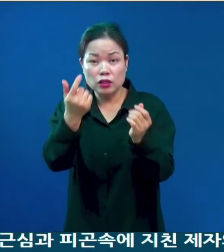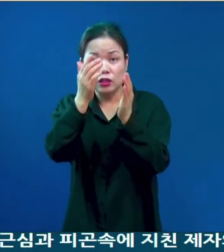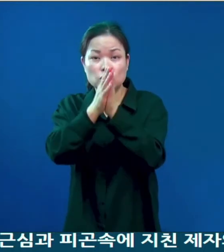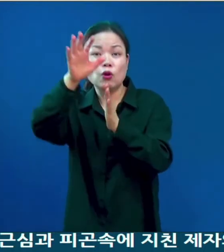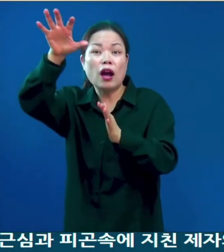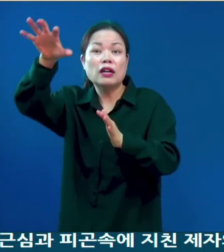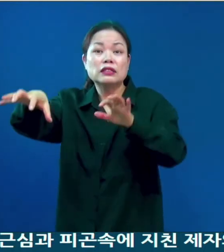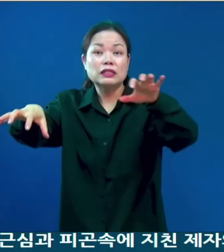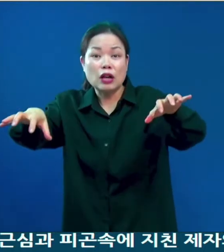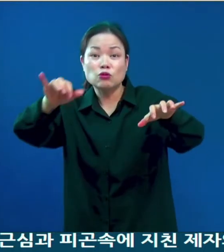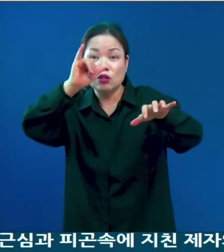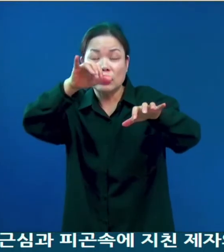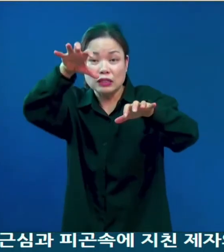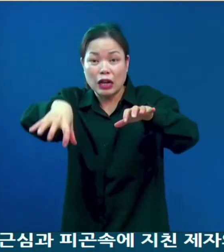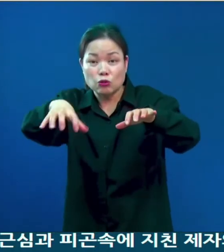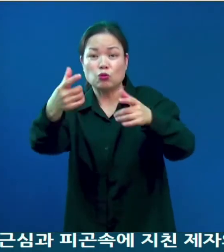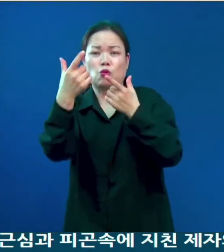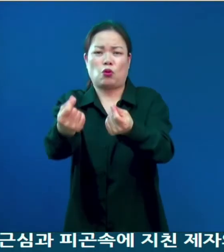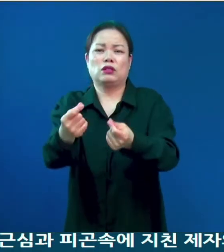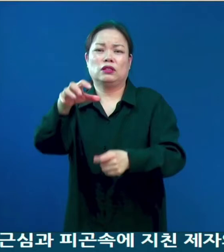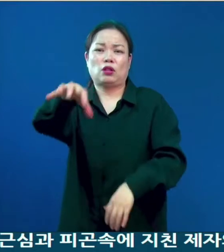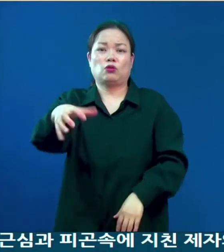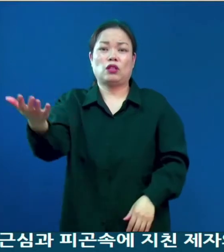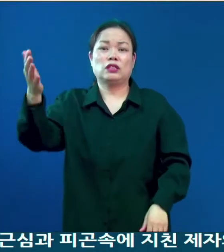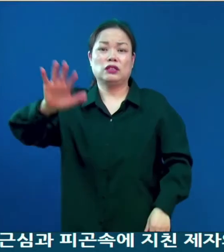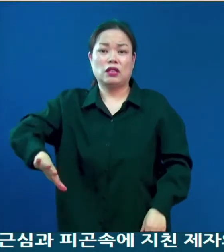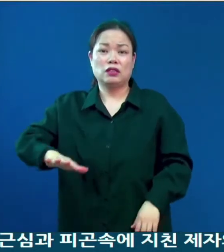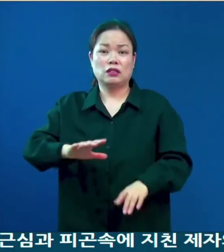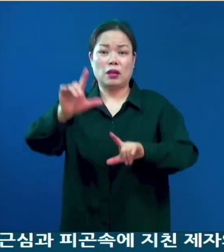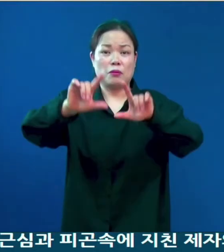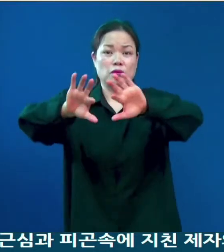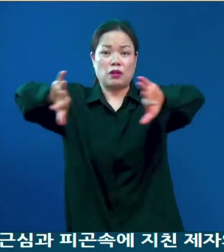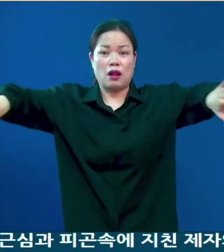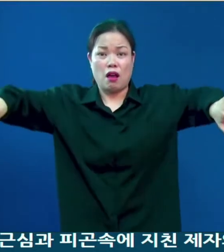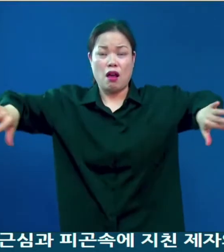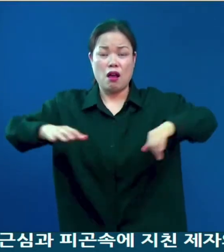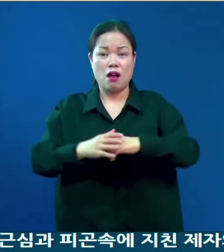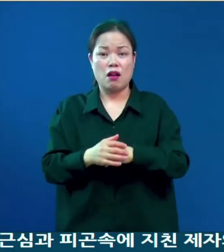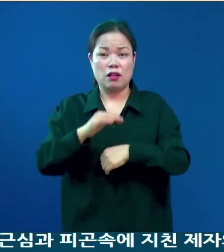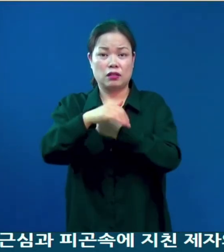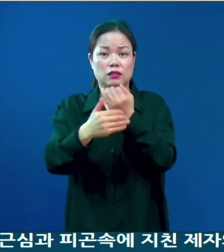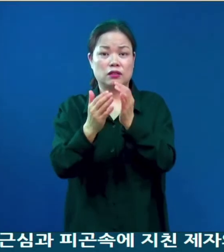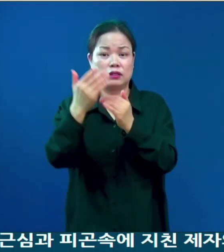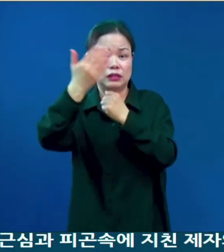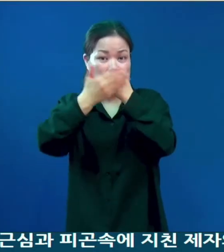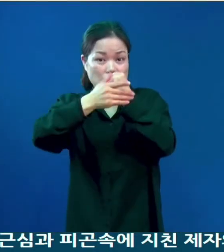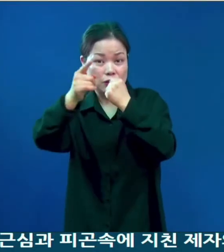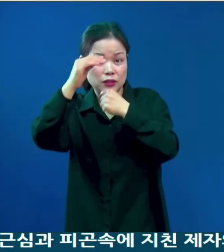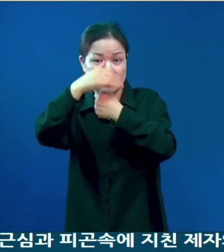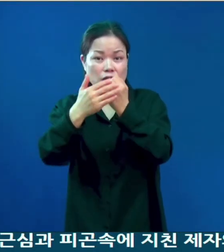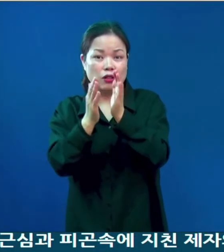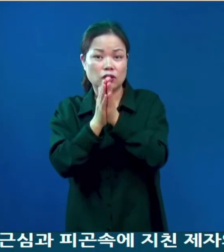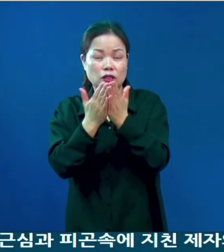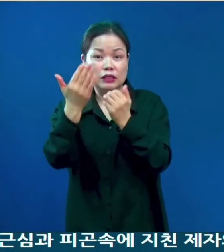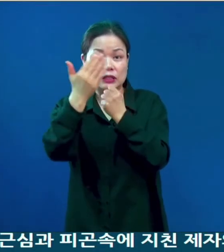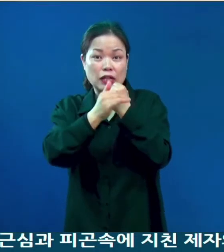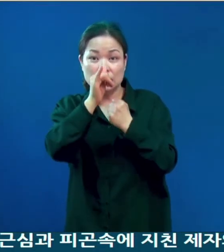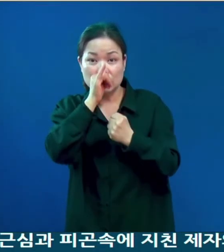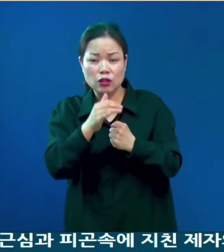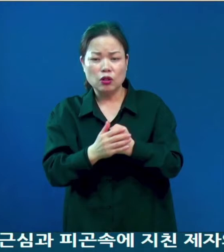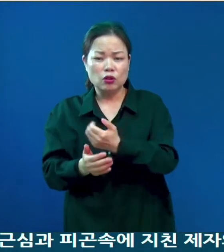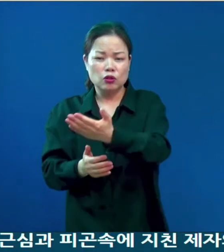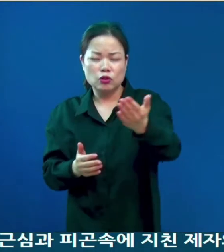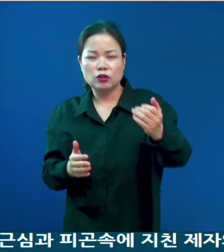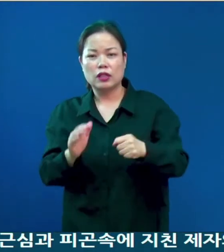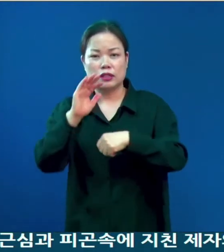앉아 있는데 극명하게 대조되고 있는 거예요. 사진을 보면 제 성경책에 있는 사진인데, 여러분